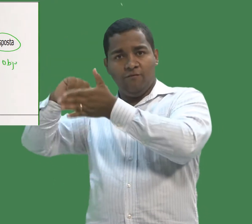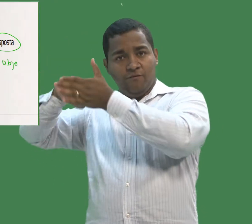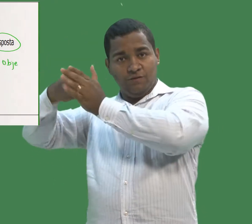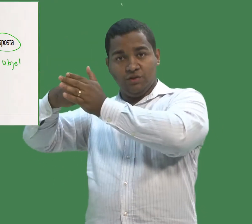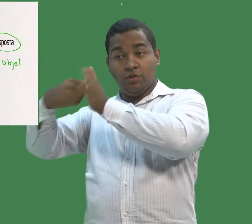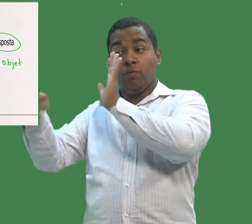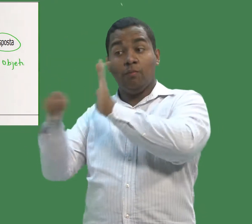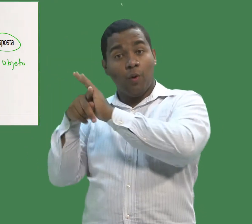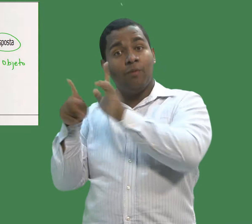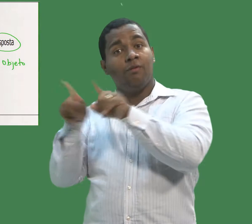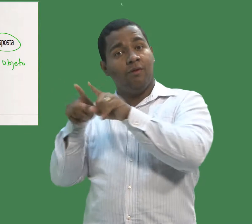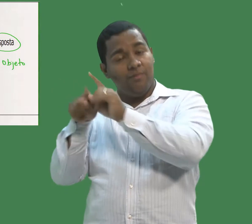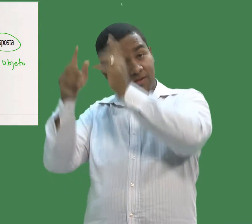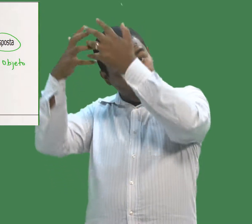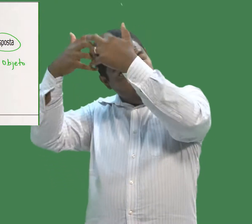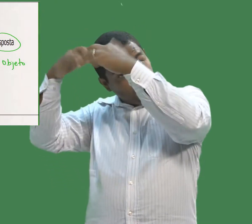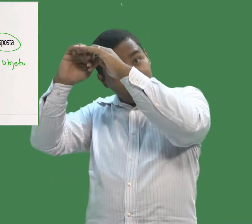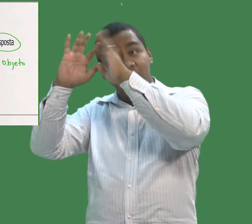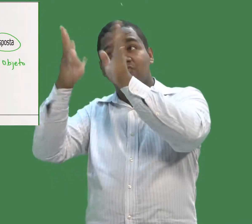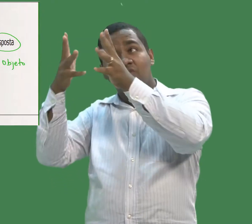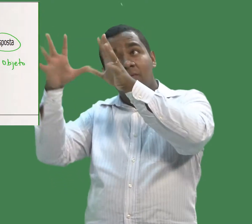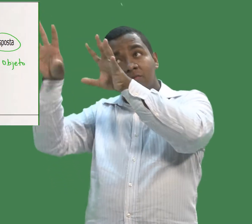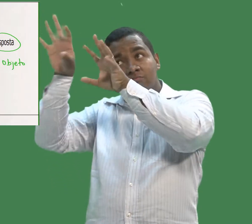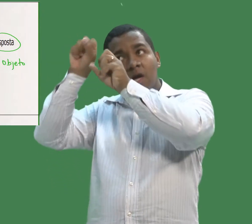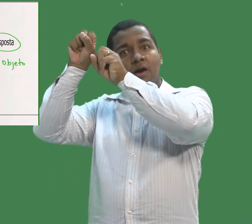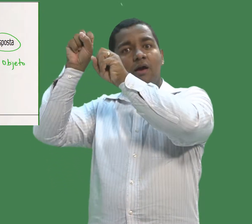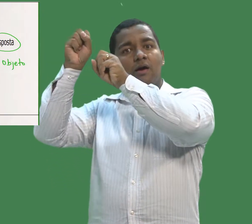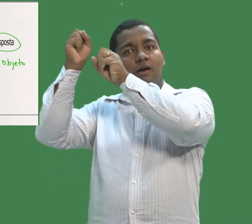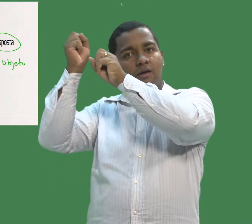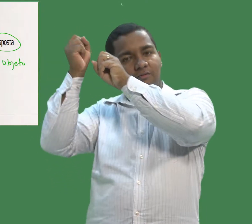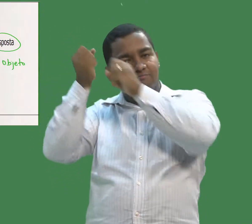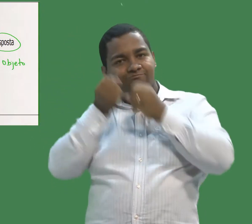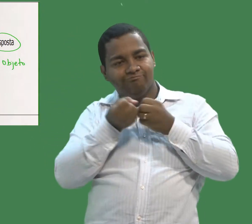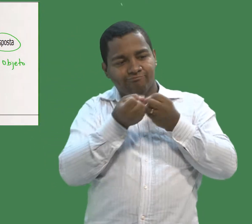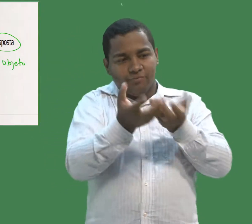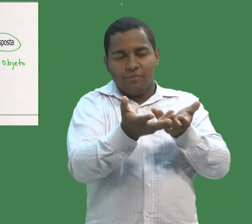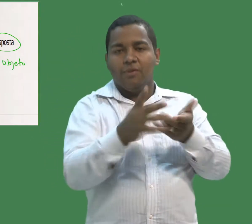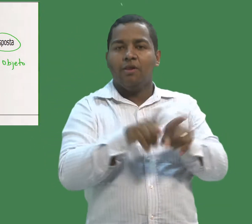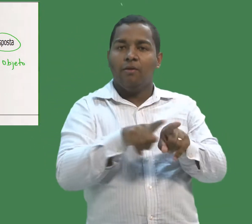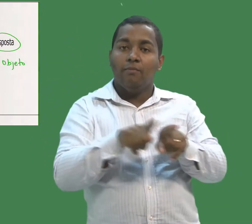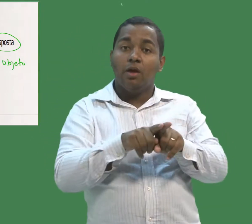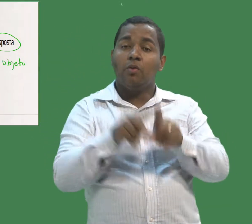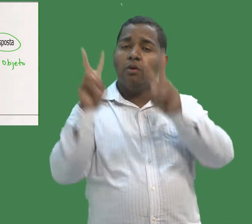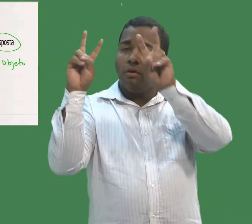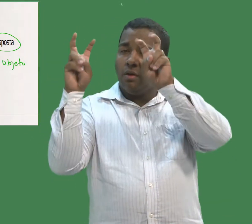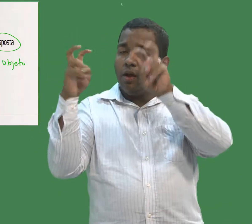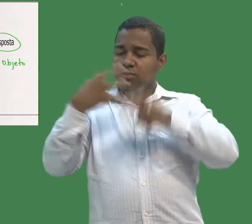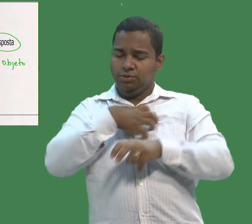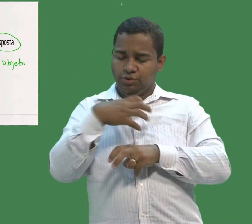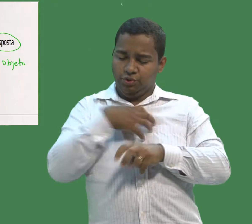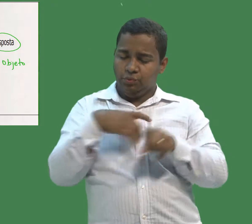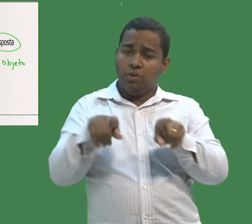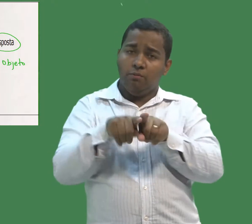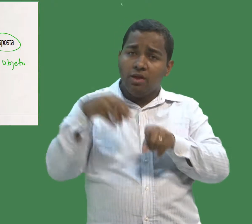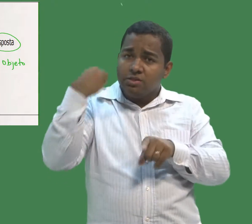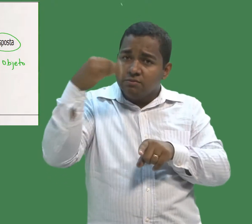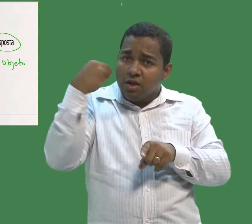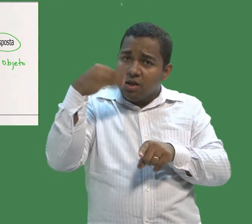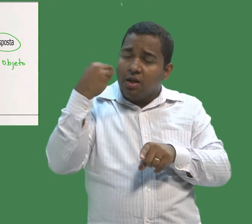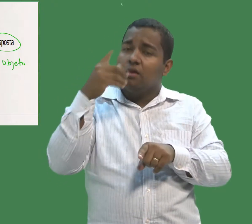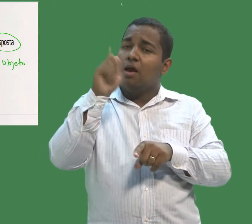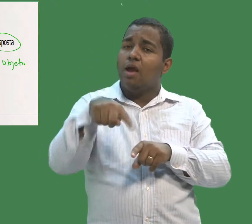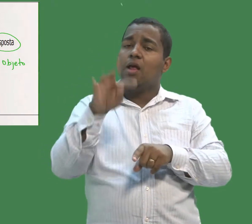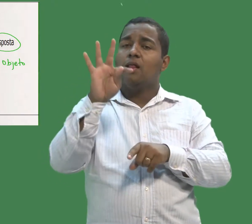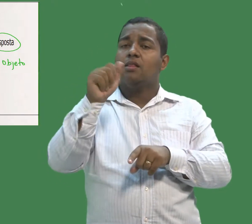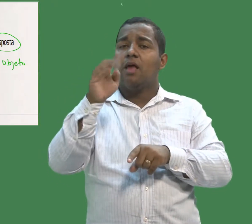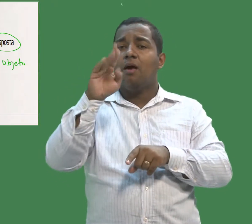cérebro armazenou isso, através dessa experiência, né? Conforme vemos aqui embaixo, ó, ênfase nos sentidos e na experiência, que é visto como